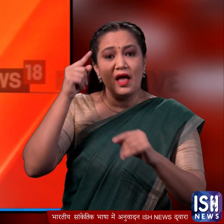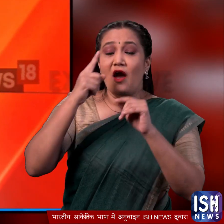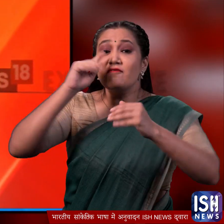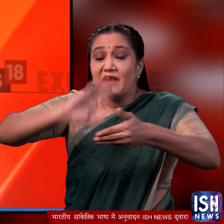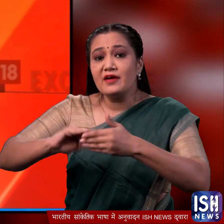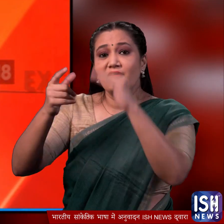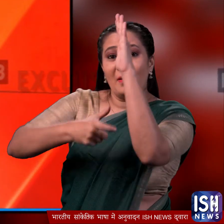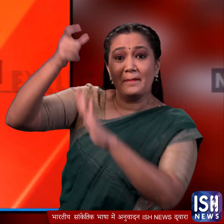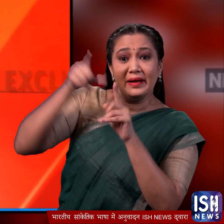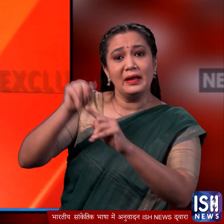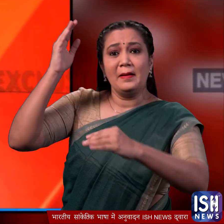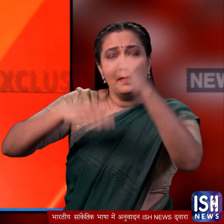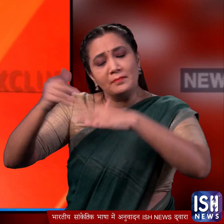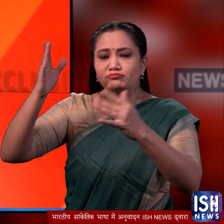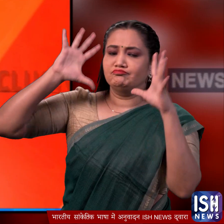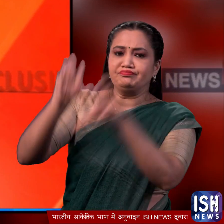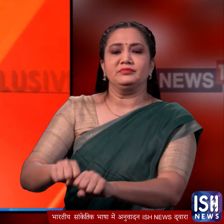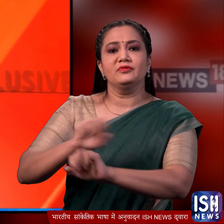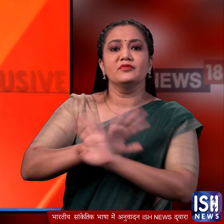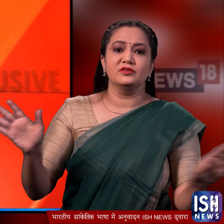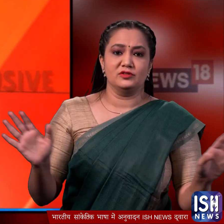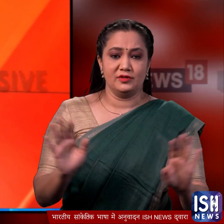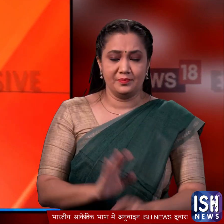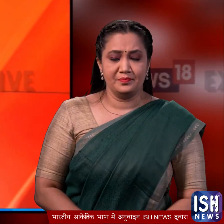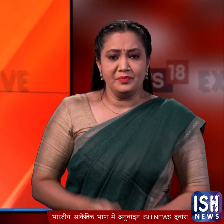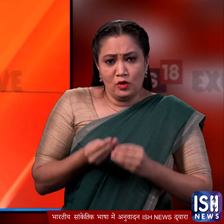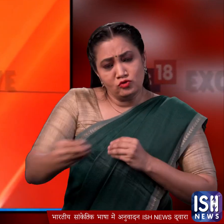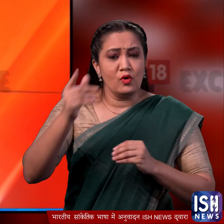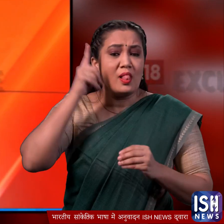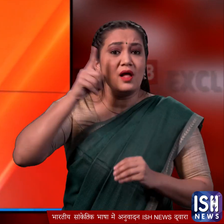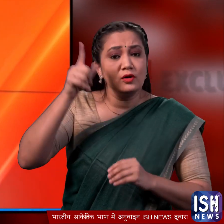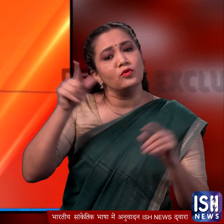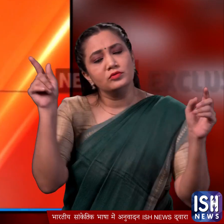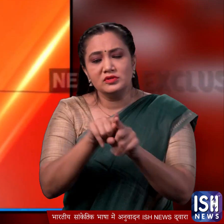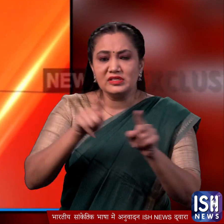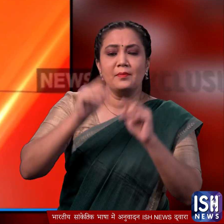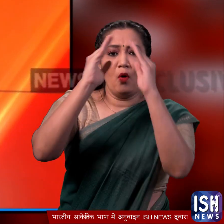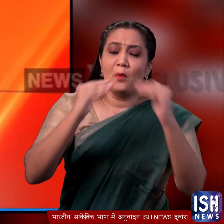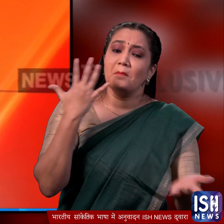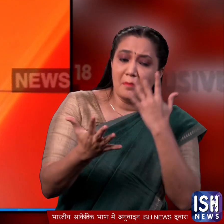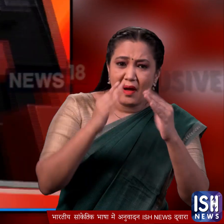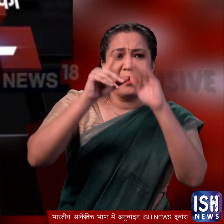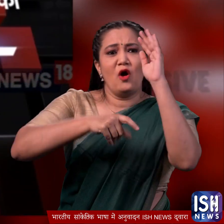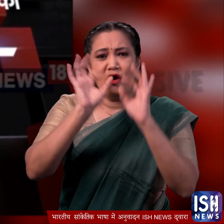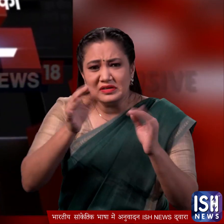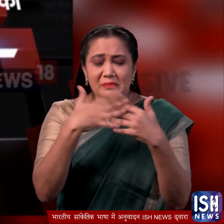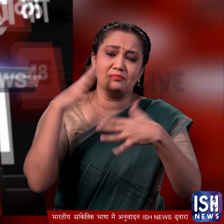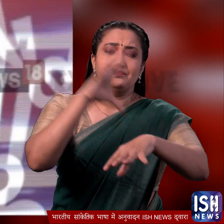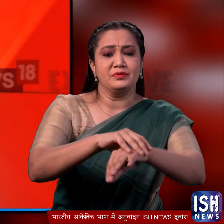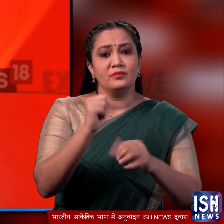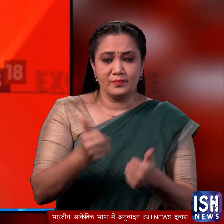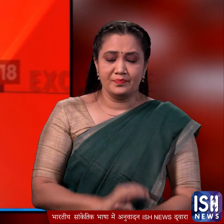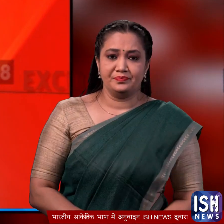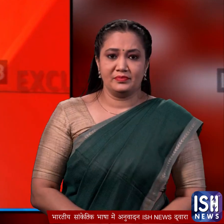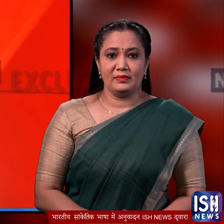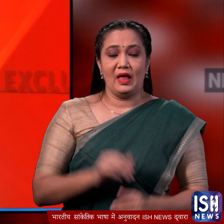बन रहे शॉपिंग कॉम्प्लेक्स को कुर्क करवा दिया। जबकि खबर है कि बहुत जल्द लखनऊ में भी मुख्तार अंसारी की एक संपत्ति जब्त की जा सकती है। कैप्टन